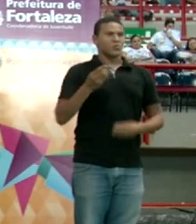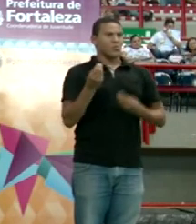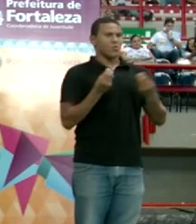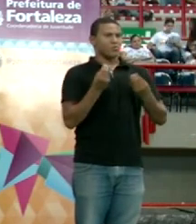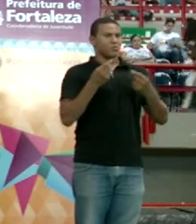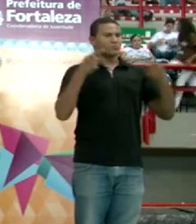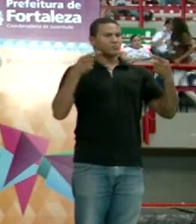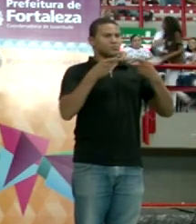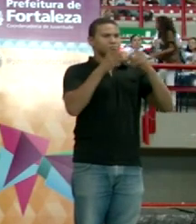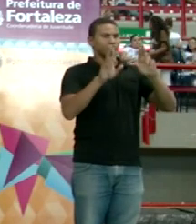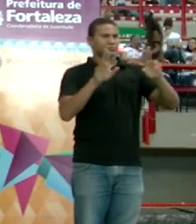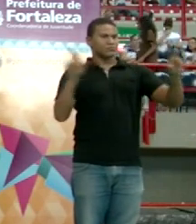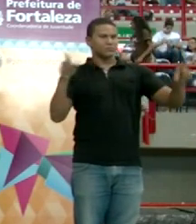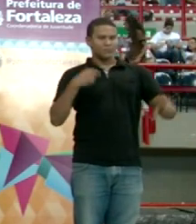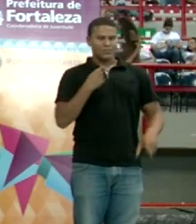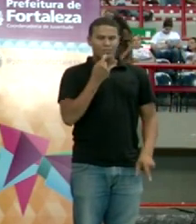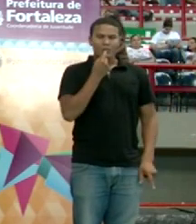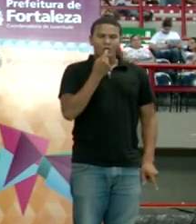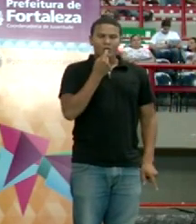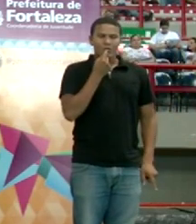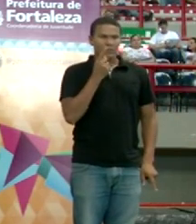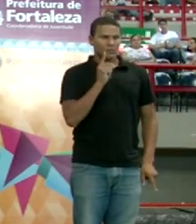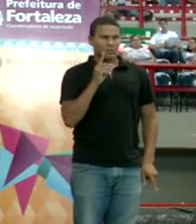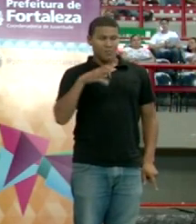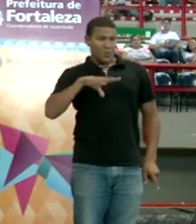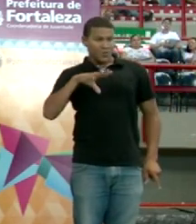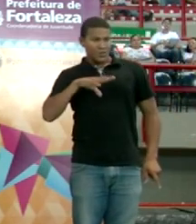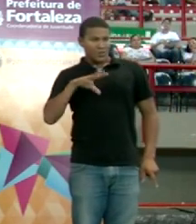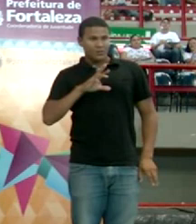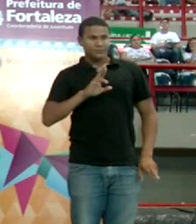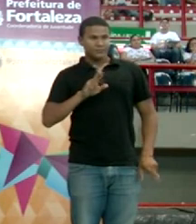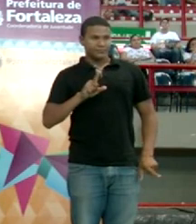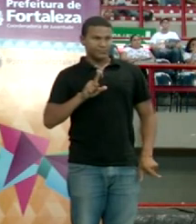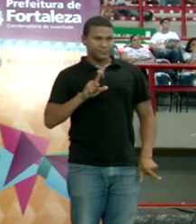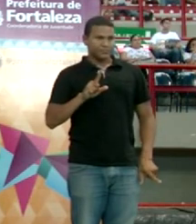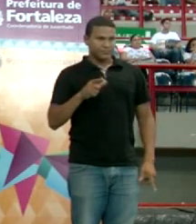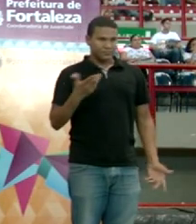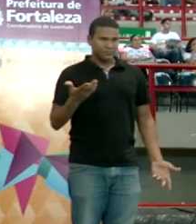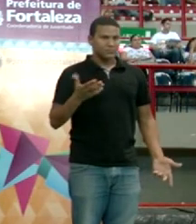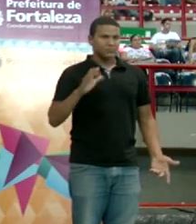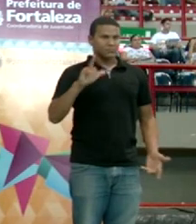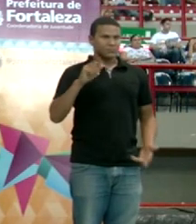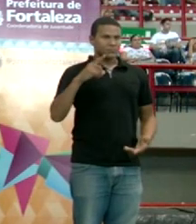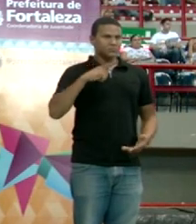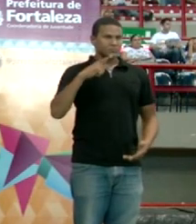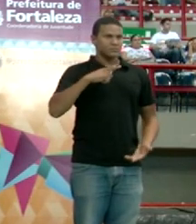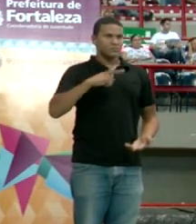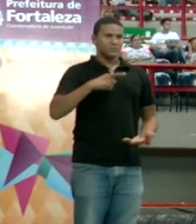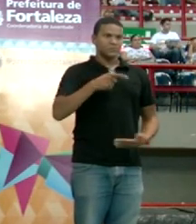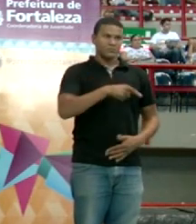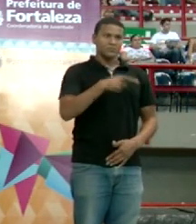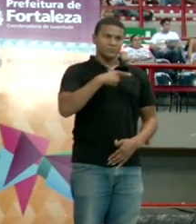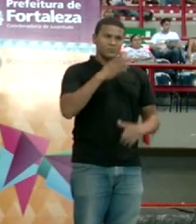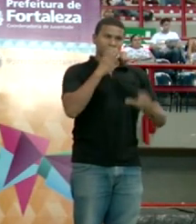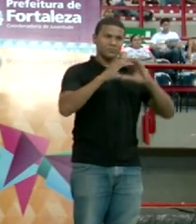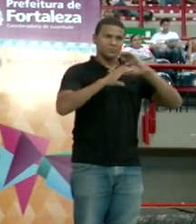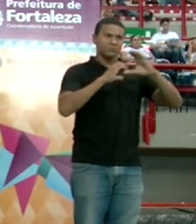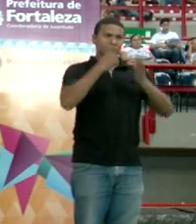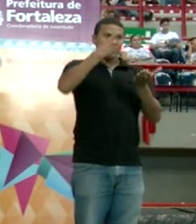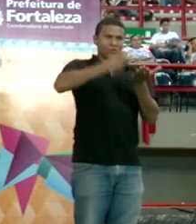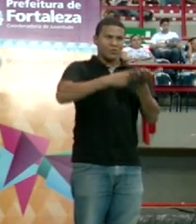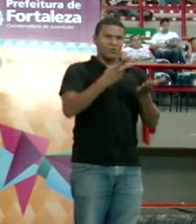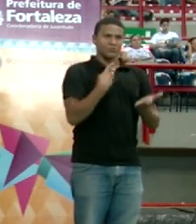fonte, diferente da fonte da língua portuguesa. Você tem aqui um código que